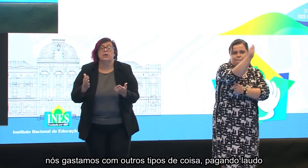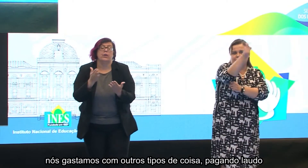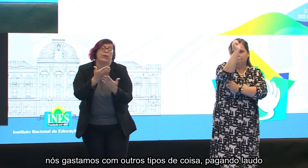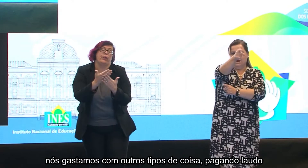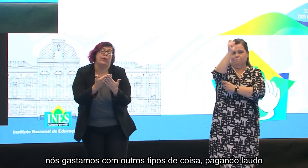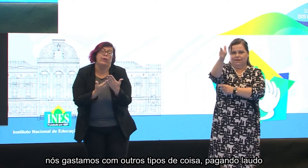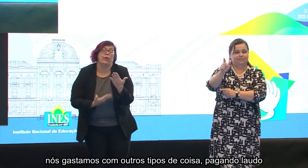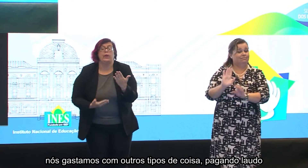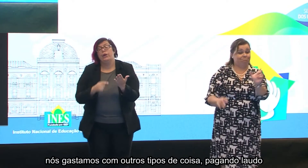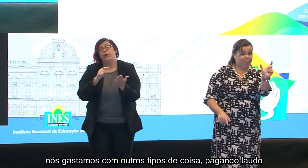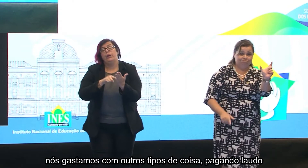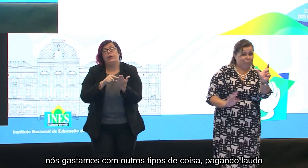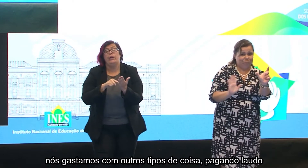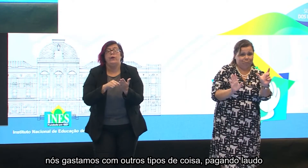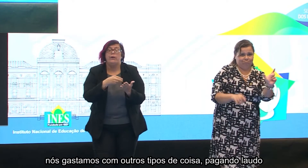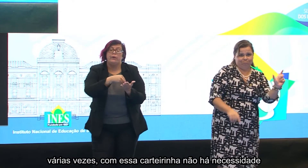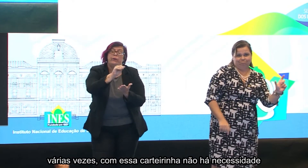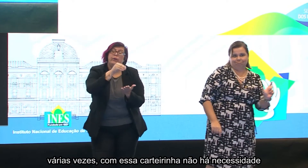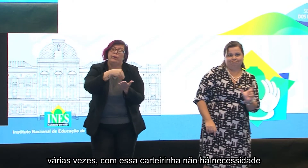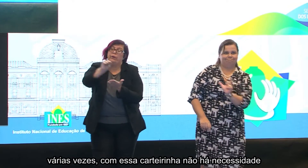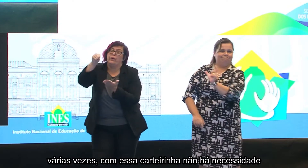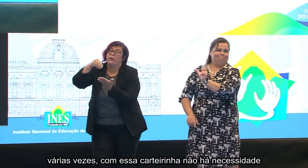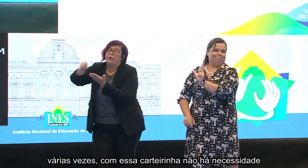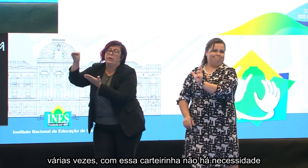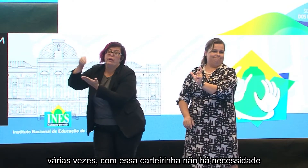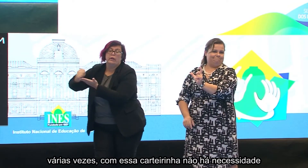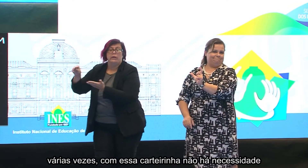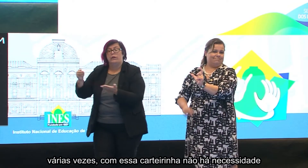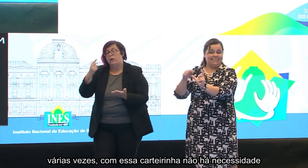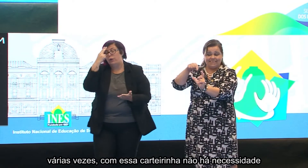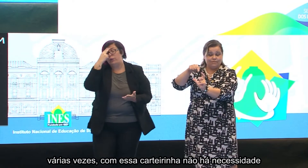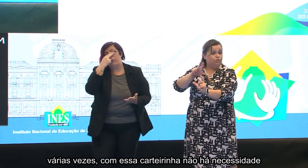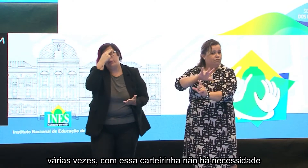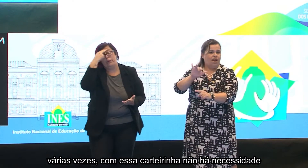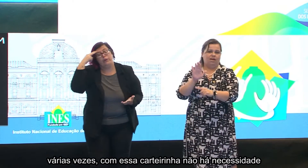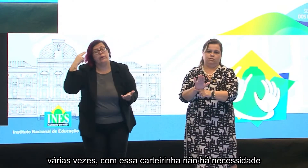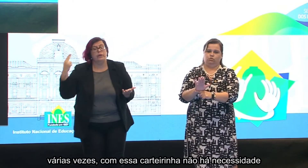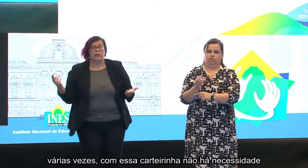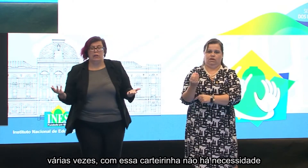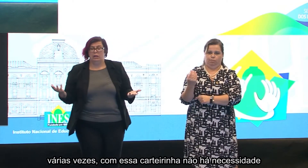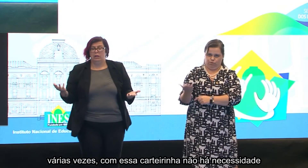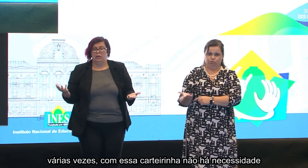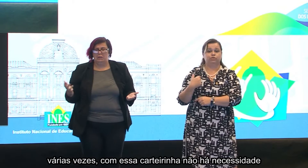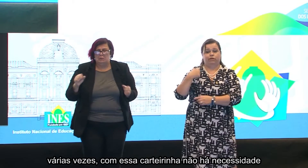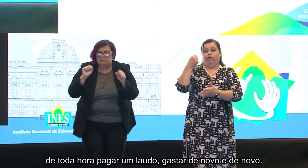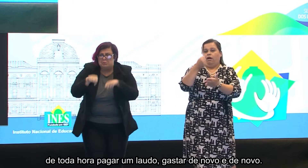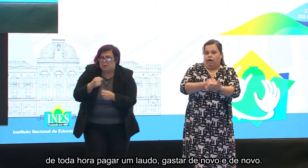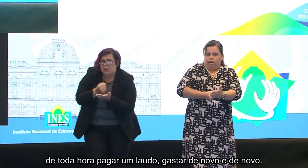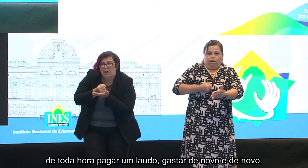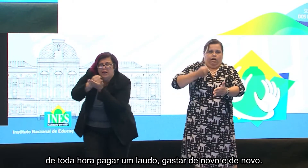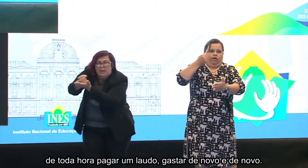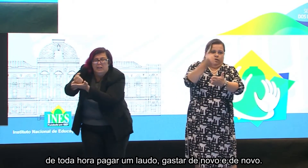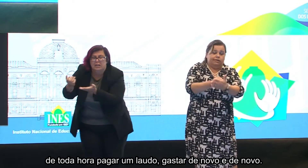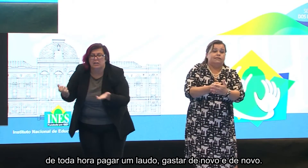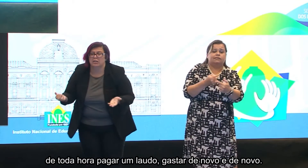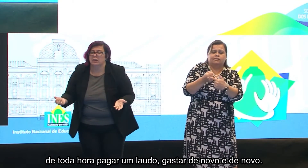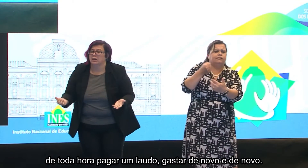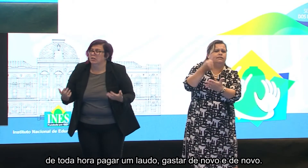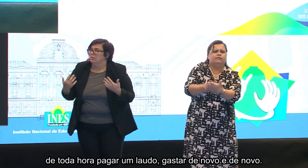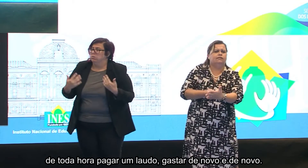Por exemplo, pagando laudo uma vez, outra vez. Então, com essa carteirinha, não há necessidade de toda hora pagar um laudo e